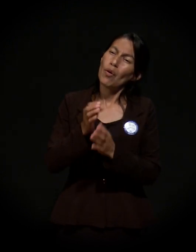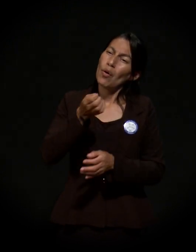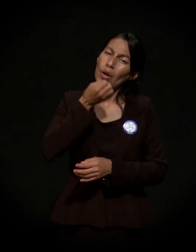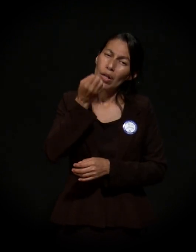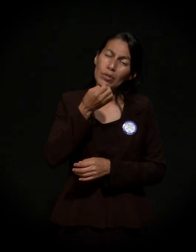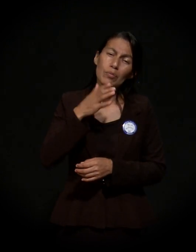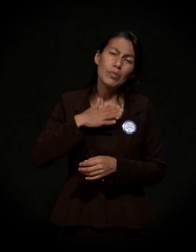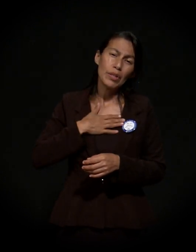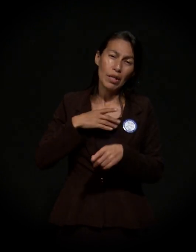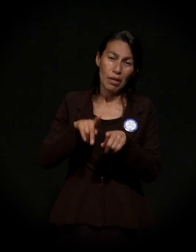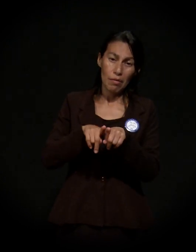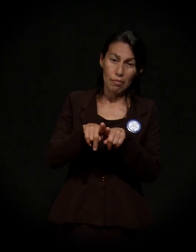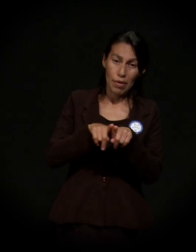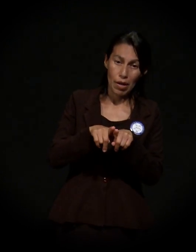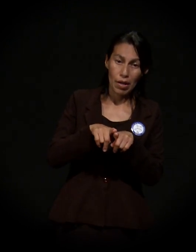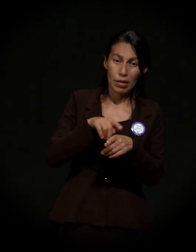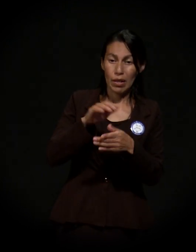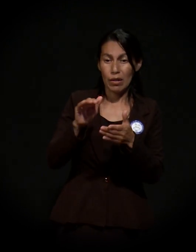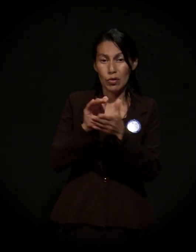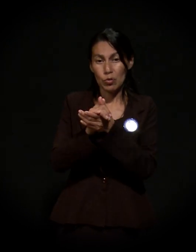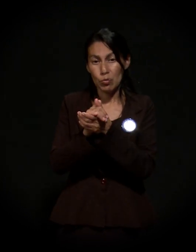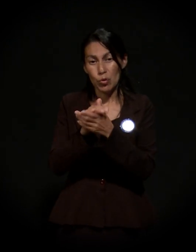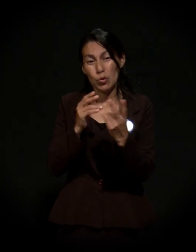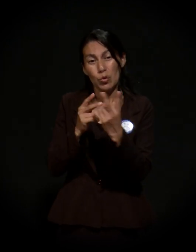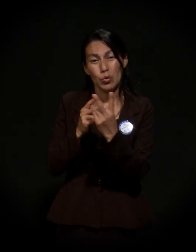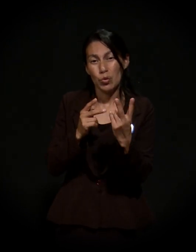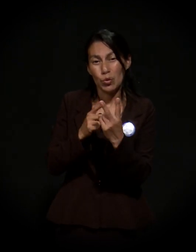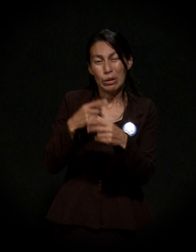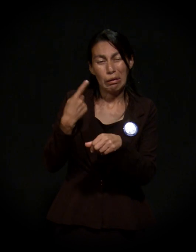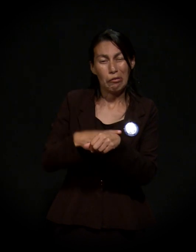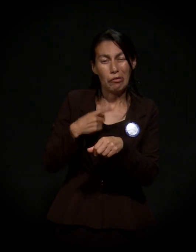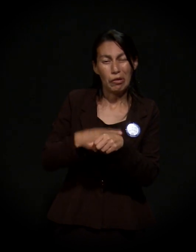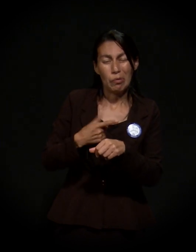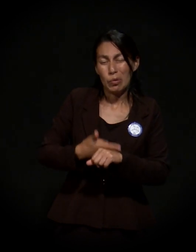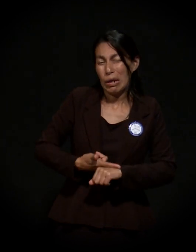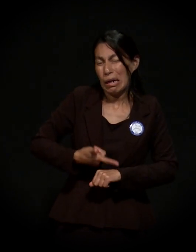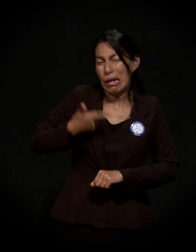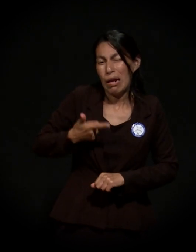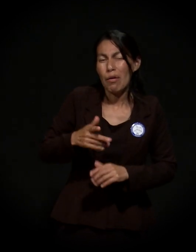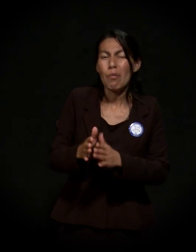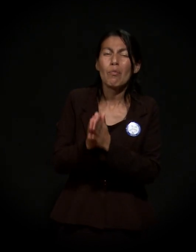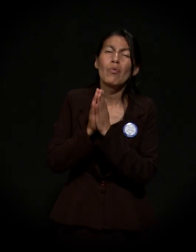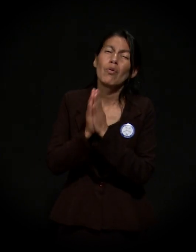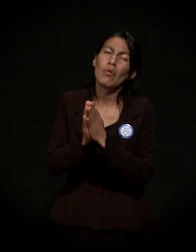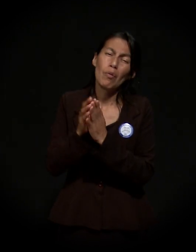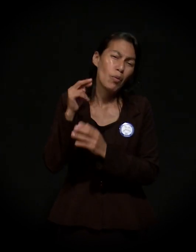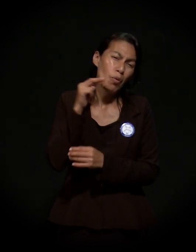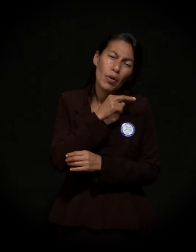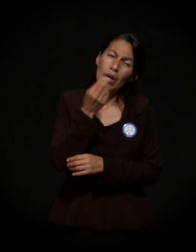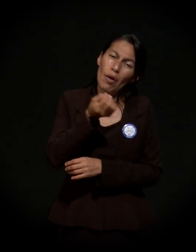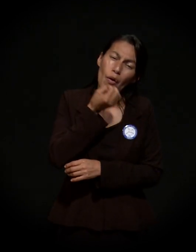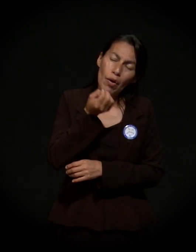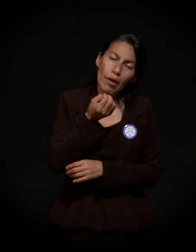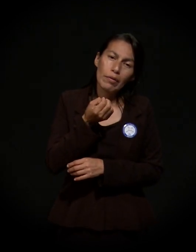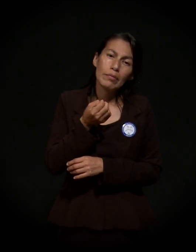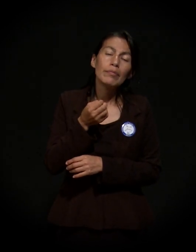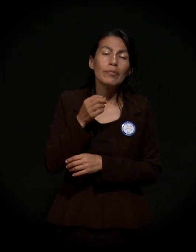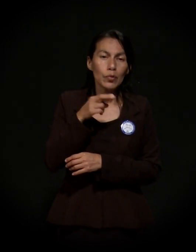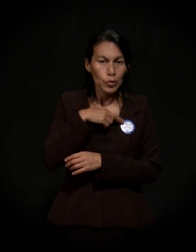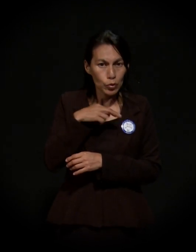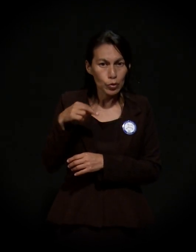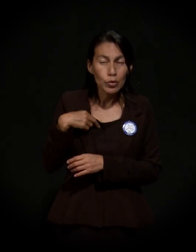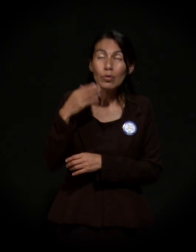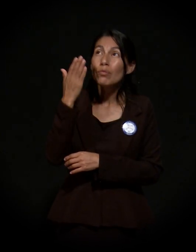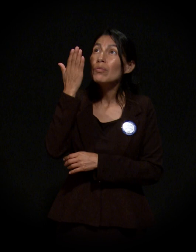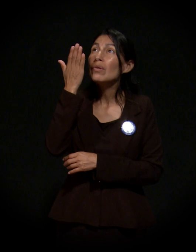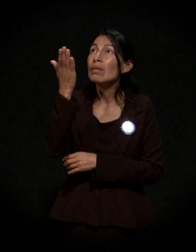muy mal por COVID. Urge sus oraciones. Vamos a interceder delante de Dios,